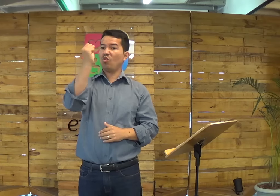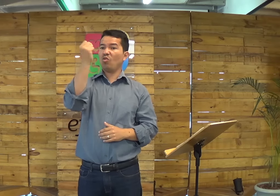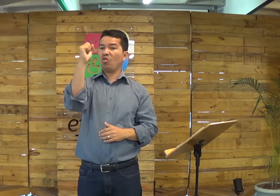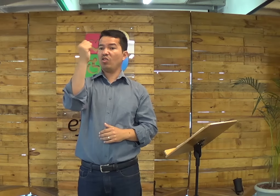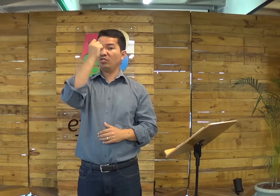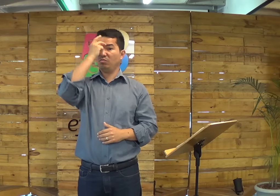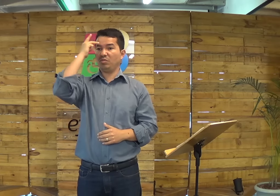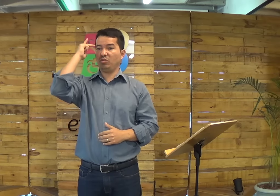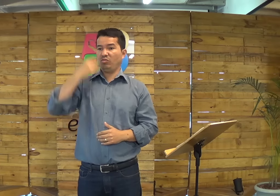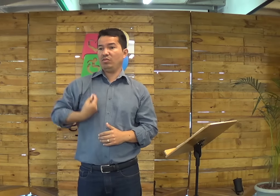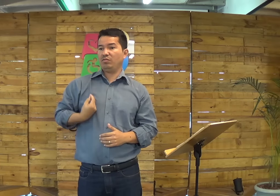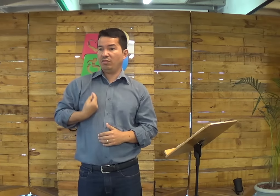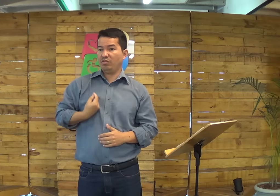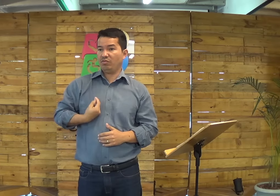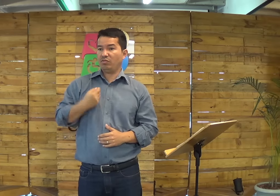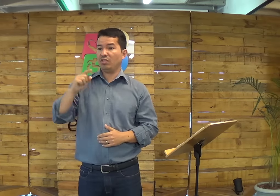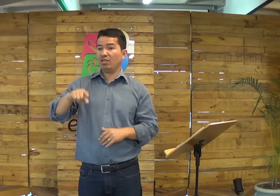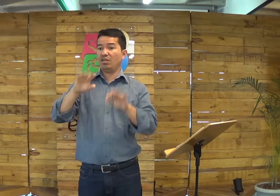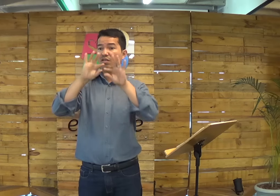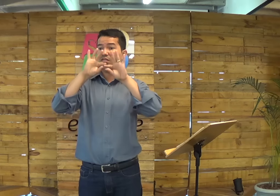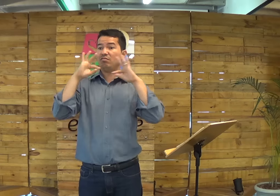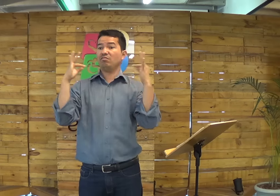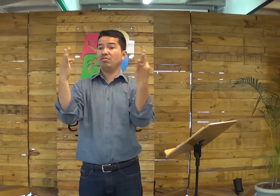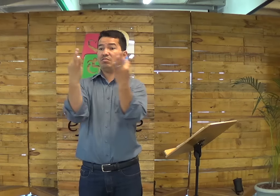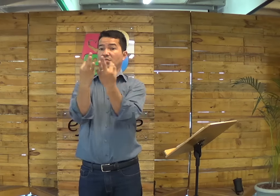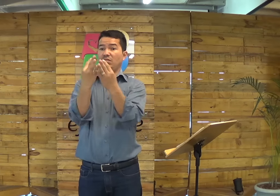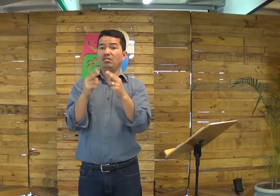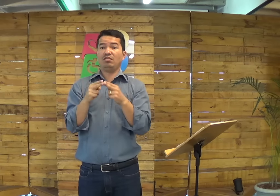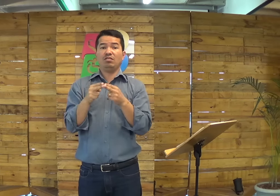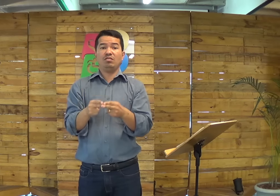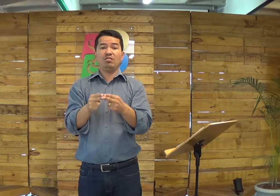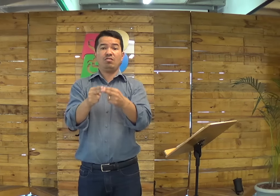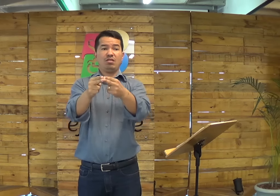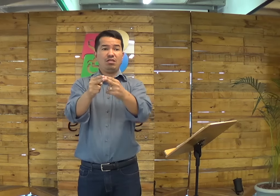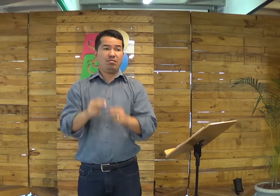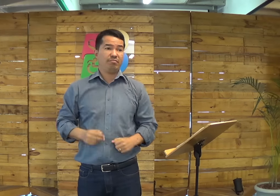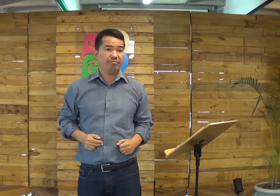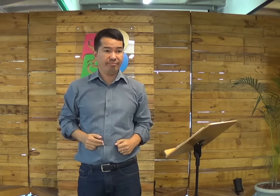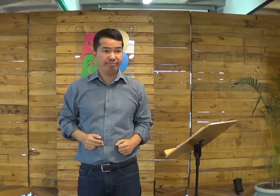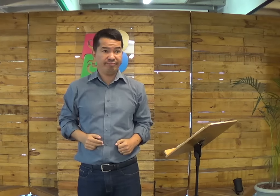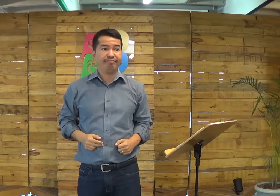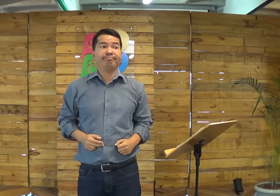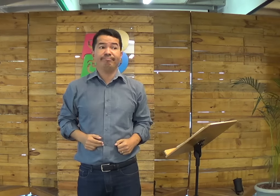morreram só oito pessoas ficaram vivas que era a família de